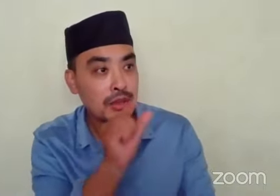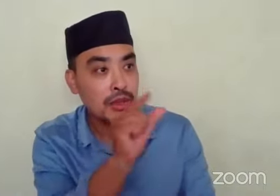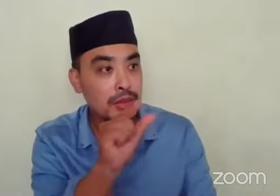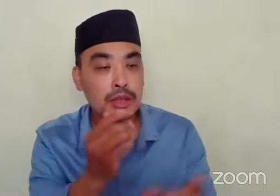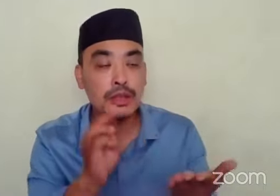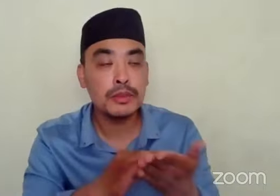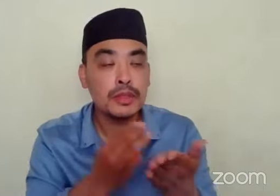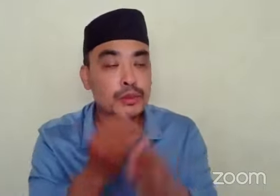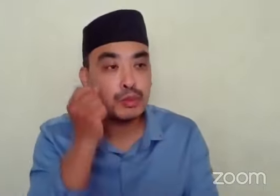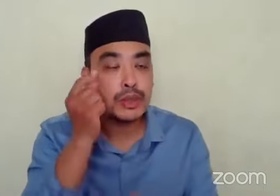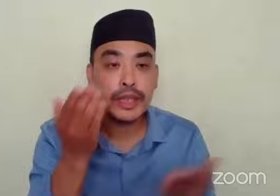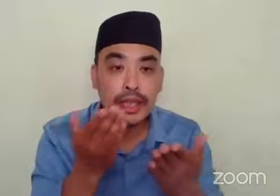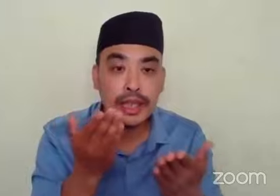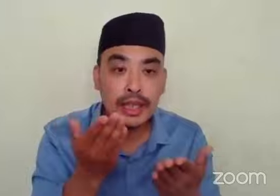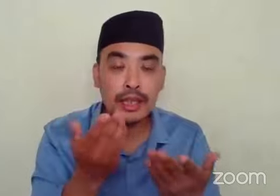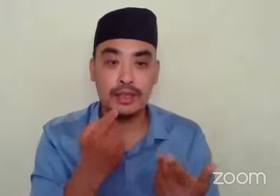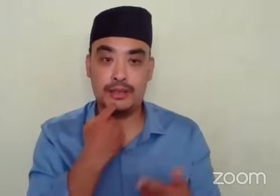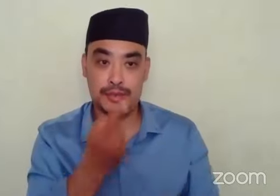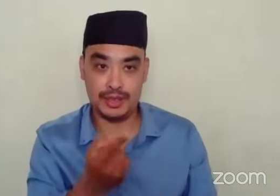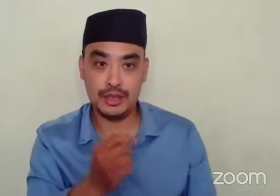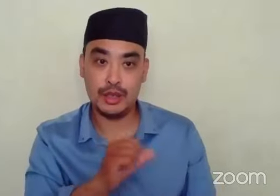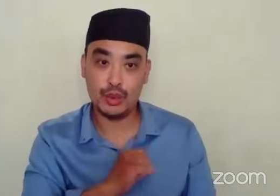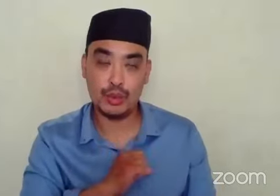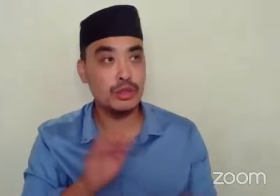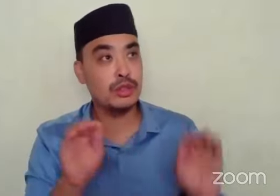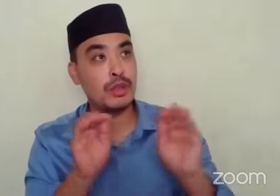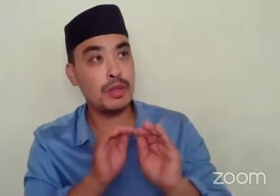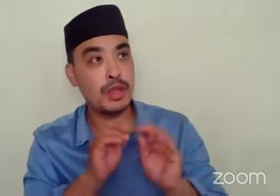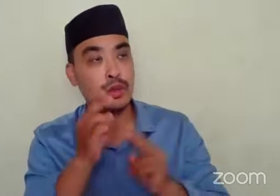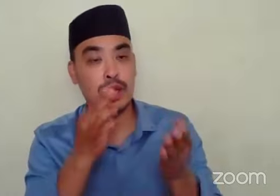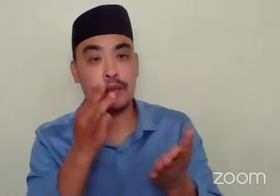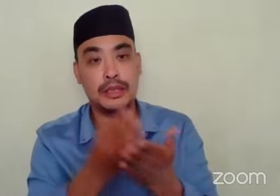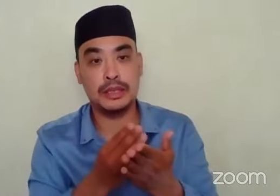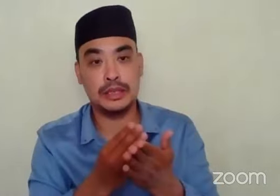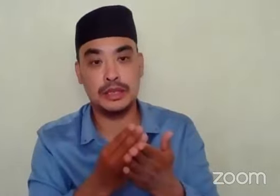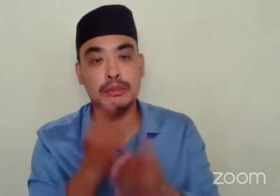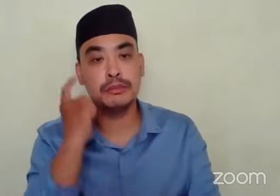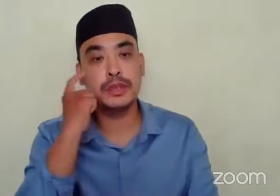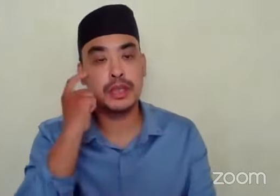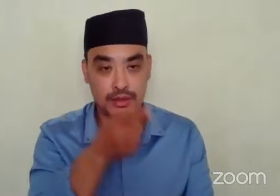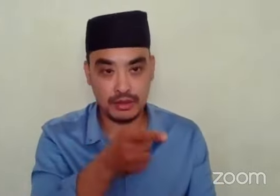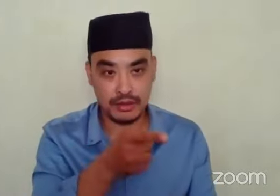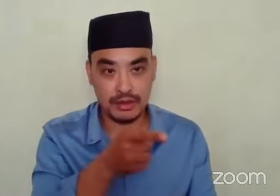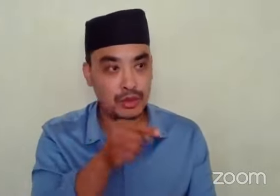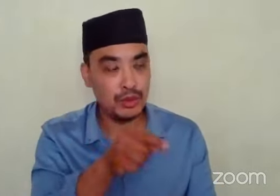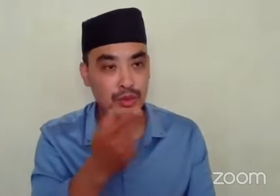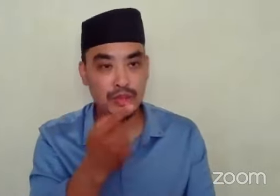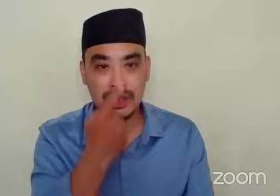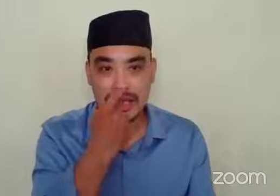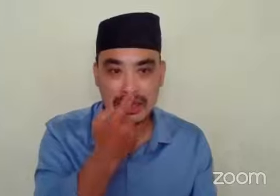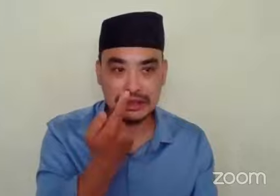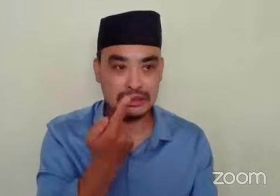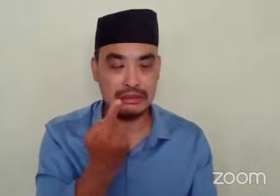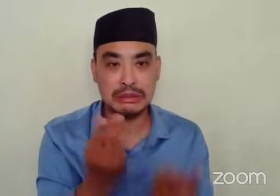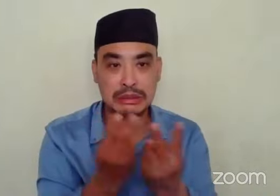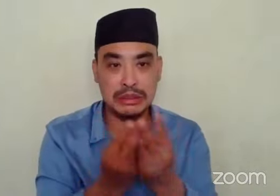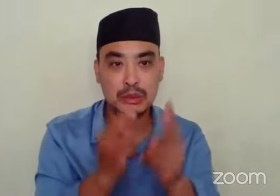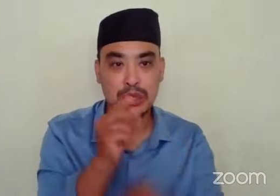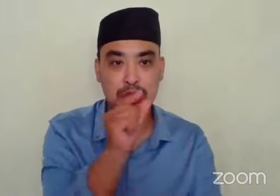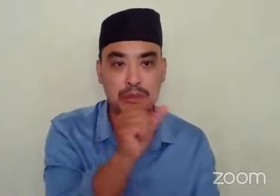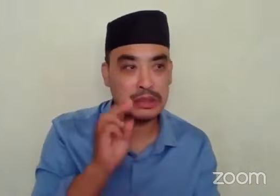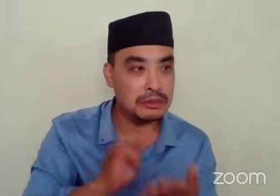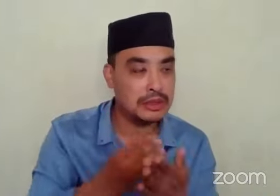त भन्दाखेरि चाहिँ खालि यौन सम्बन्धको कुराहरू मात्रै आउने गर्छ र एउटा यो लाजको रूपमा चाहिँ हो यो शब्द